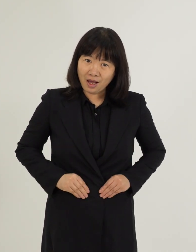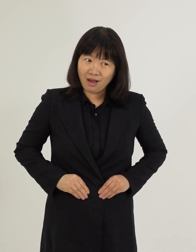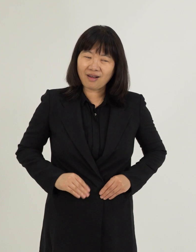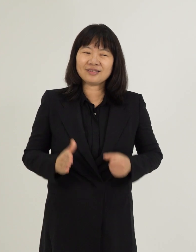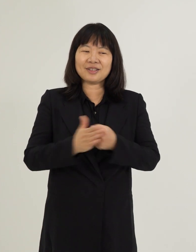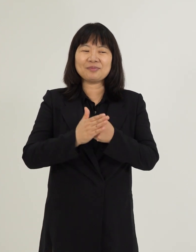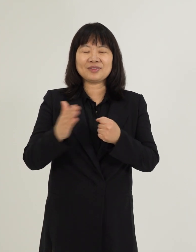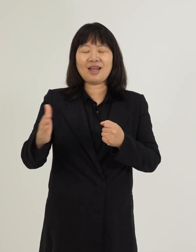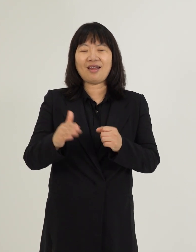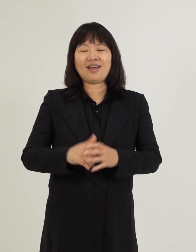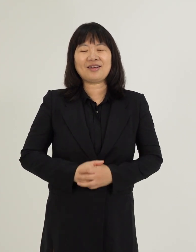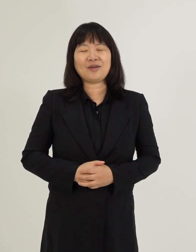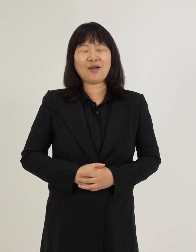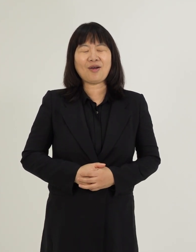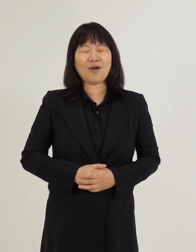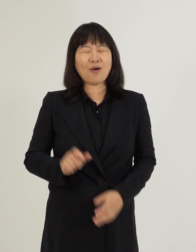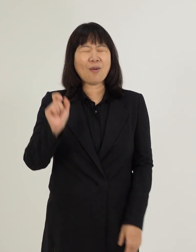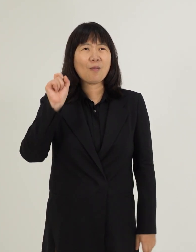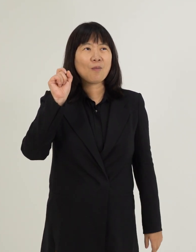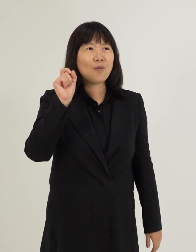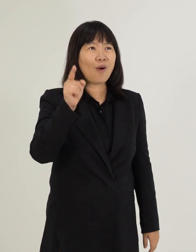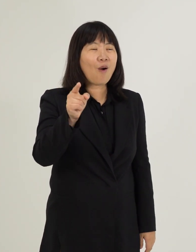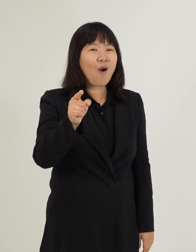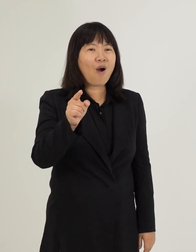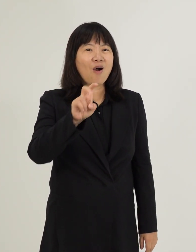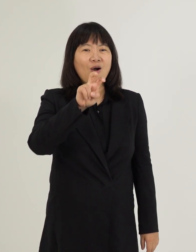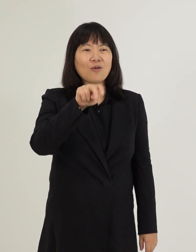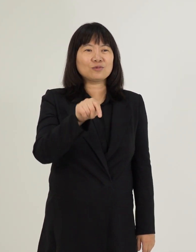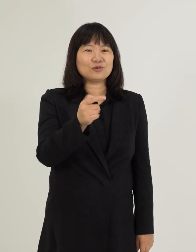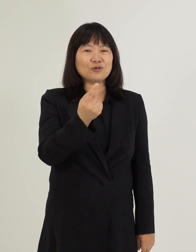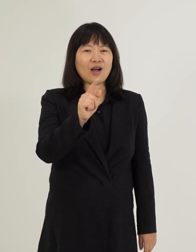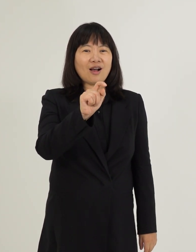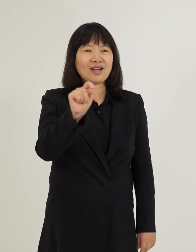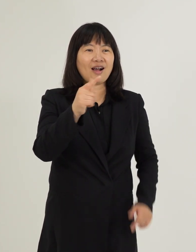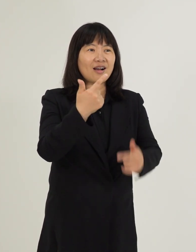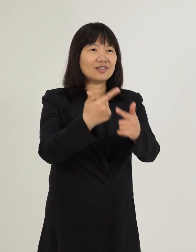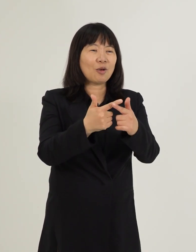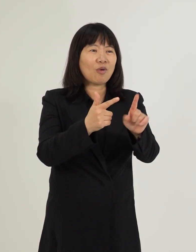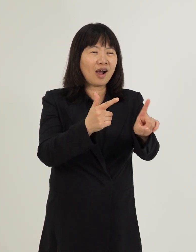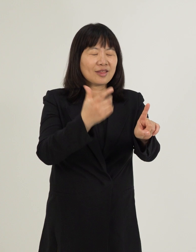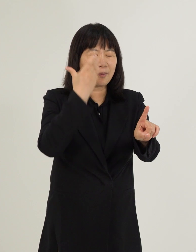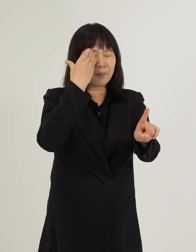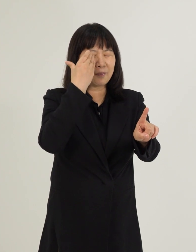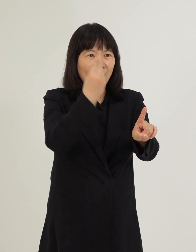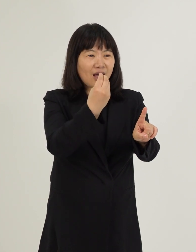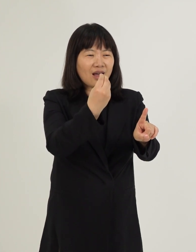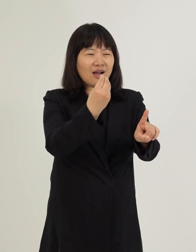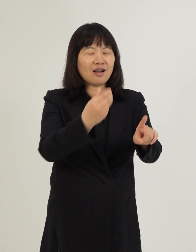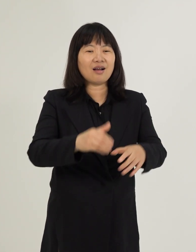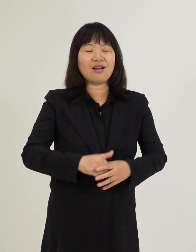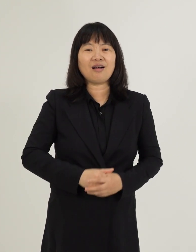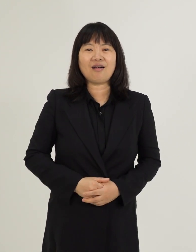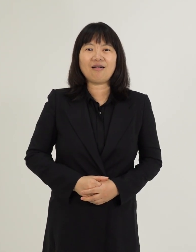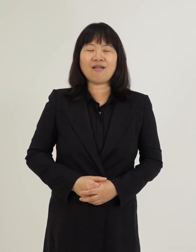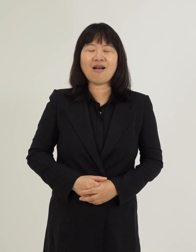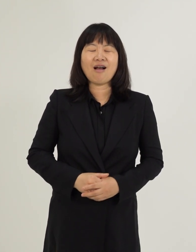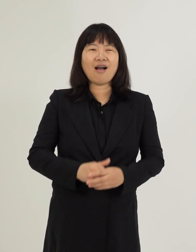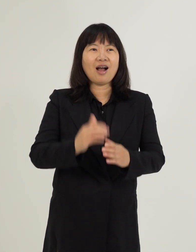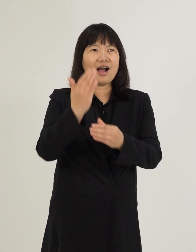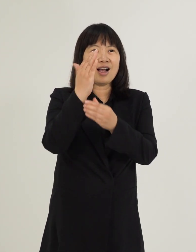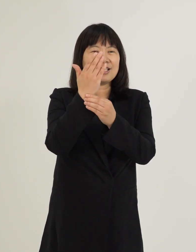지셔서 멀찍이 무화과 나무 한 그루가 눈에 들어온 겁니다. 굉장히 잎이